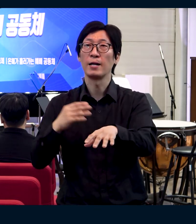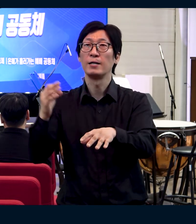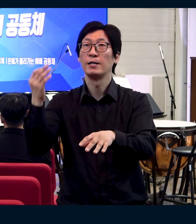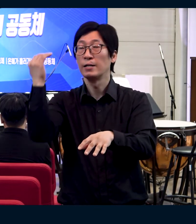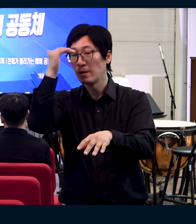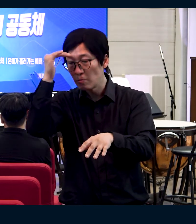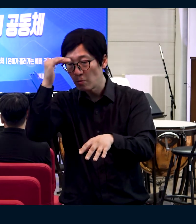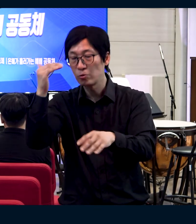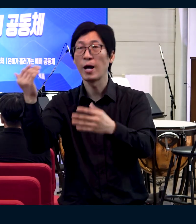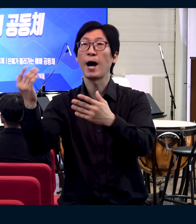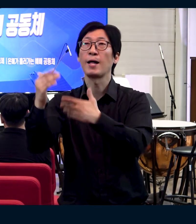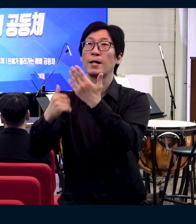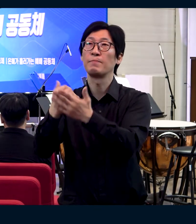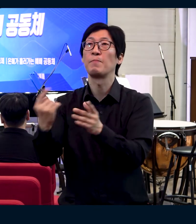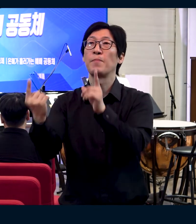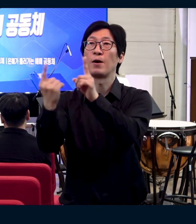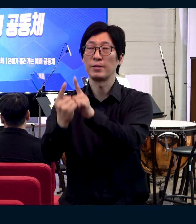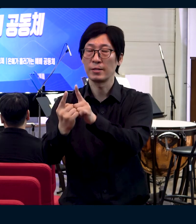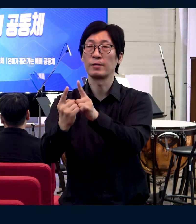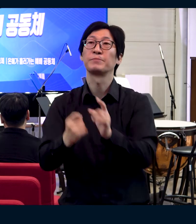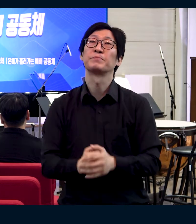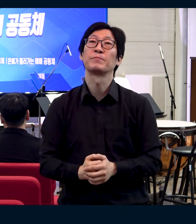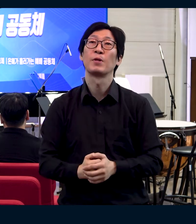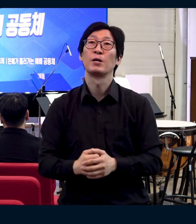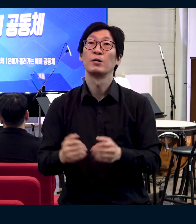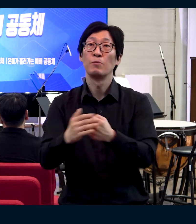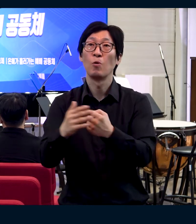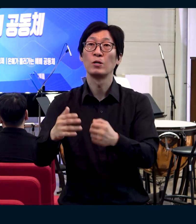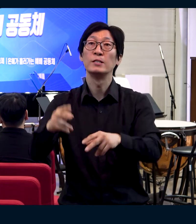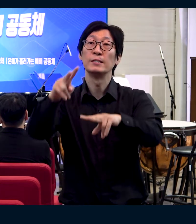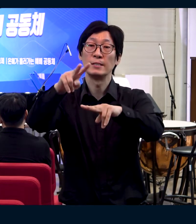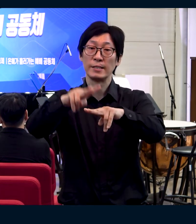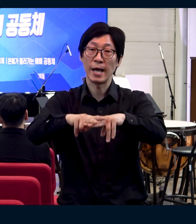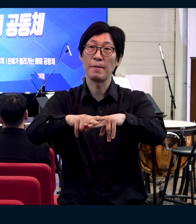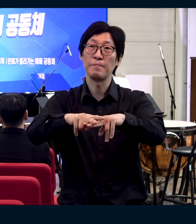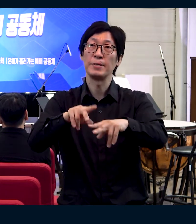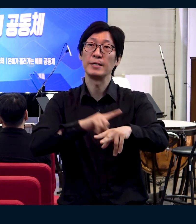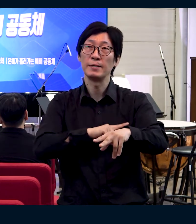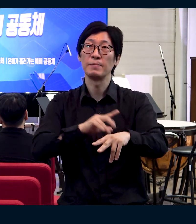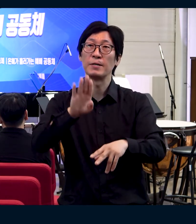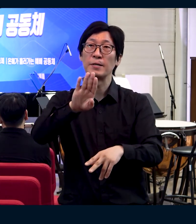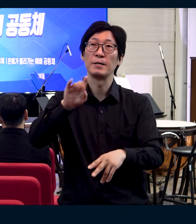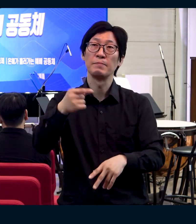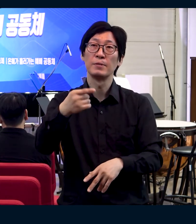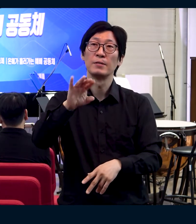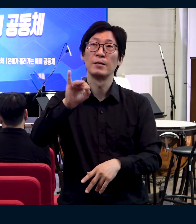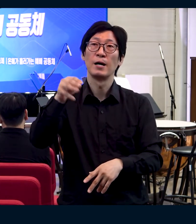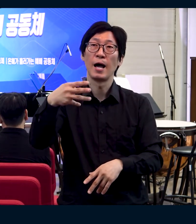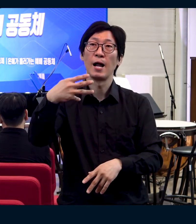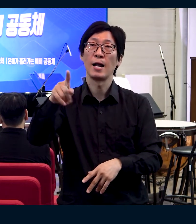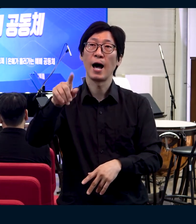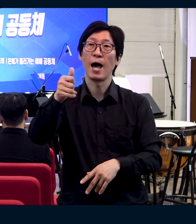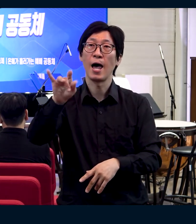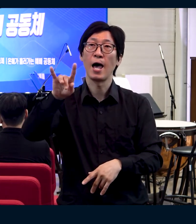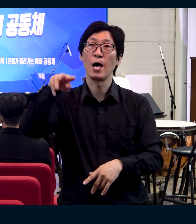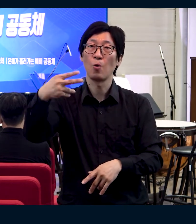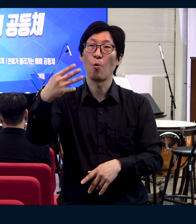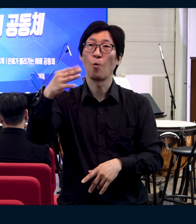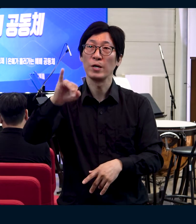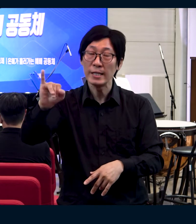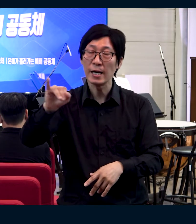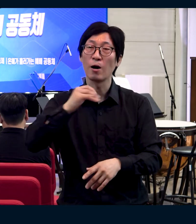어떻게 여기서 나를 살피시는 하나님을 배웠는고 함이라. 이러므로 그 샘을 부엘라헤로이라